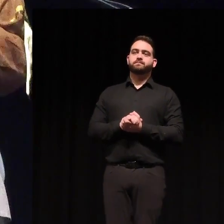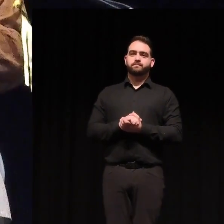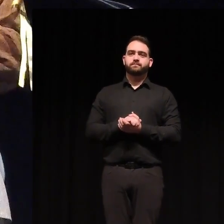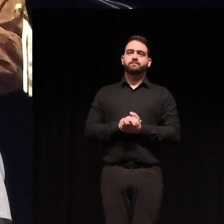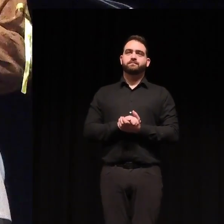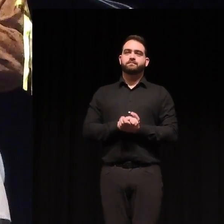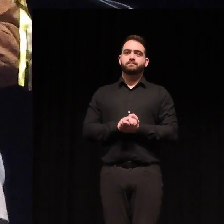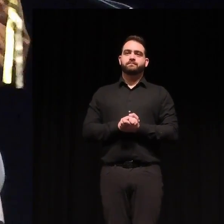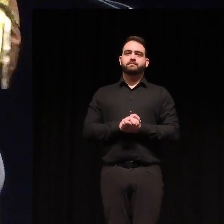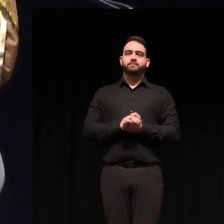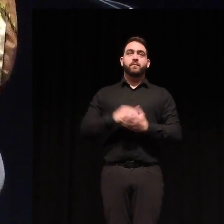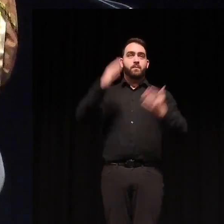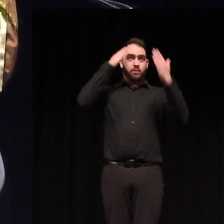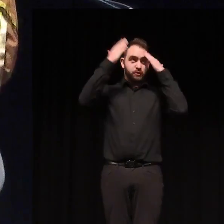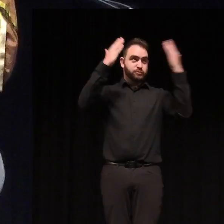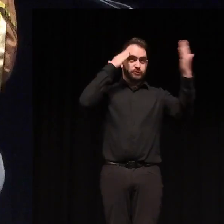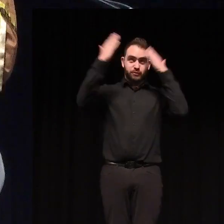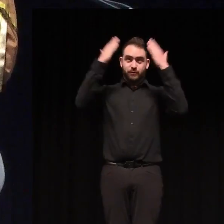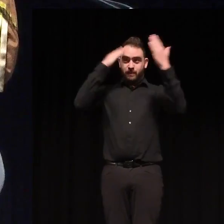Quick.